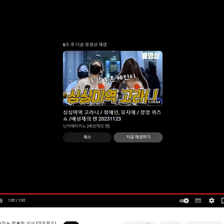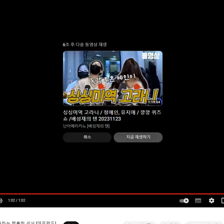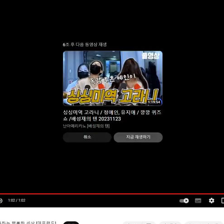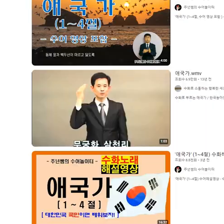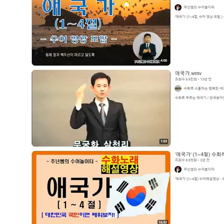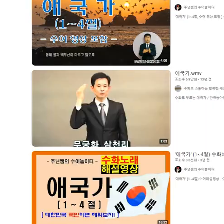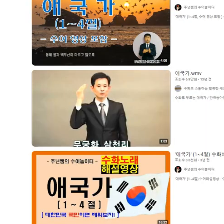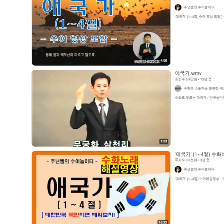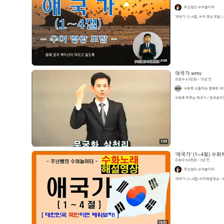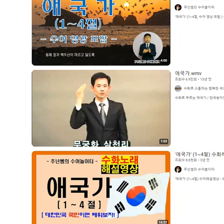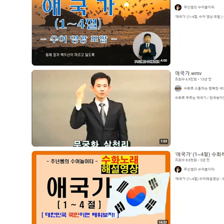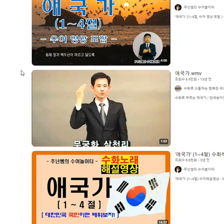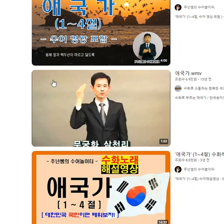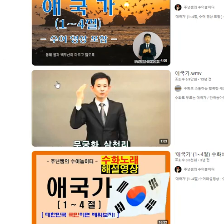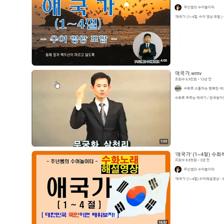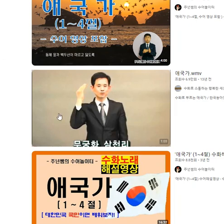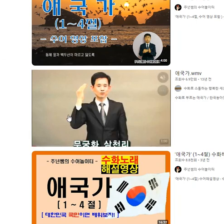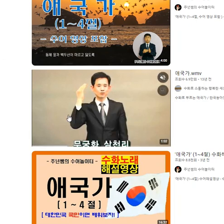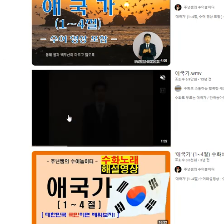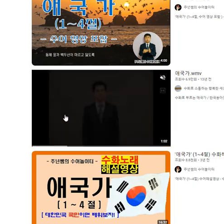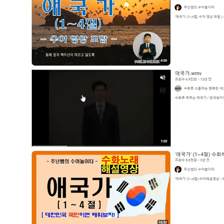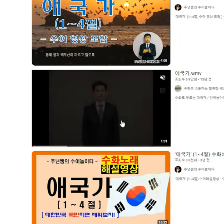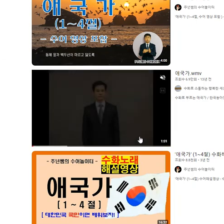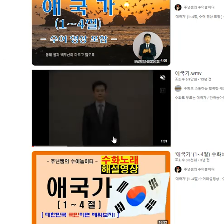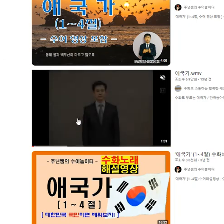네, 이렇게 나와 있죠. 뭐